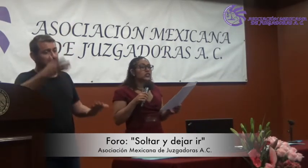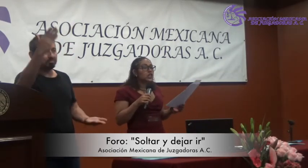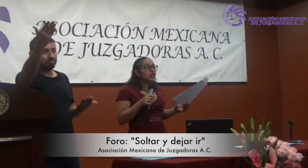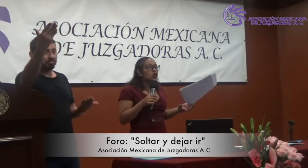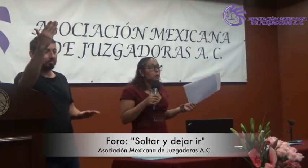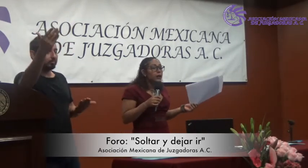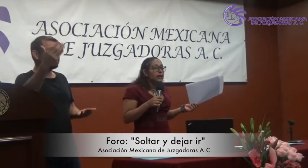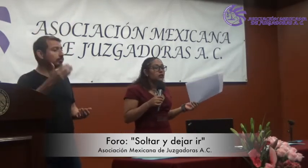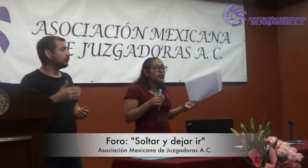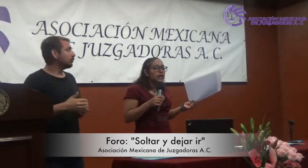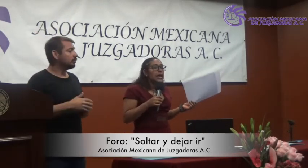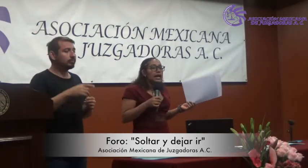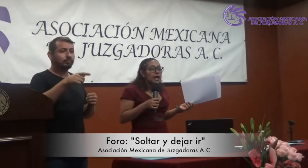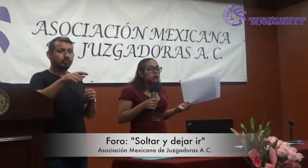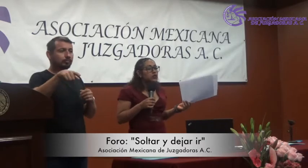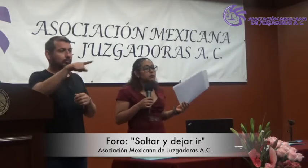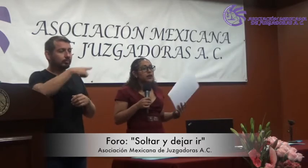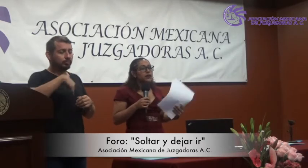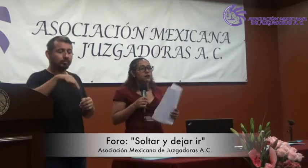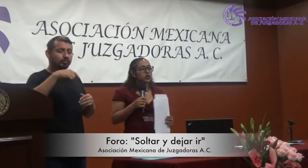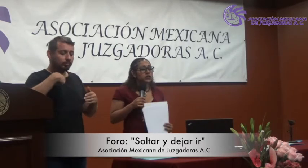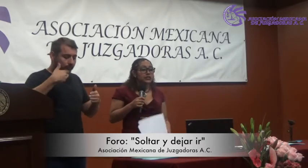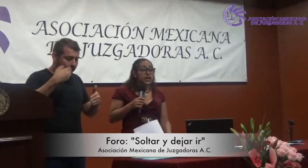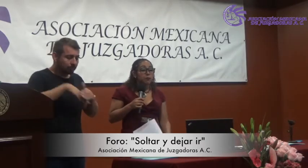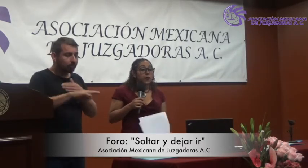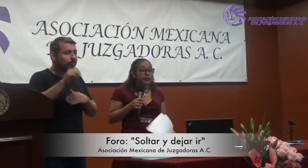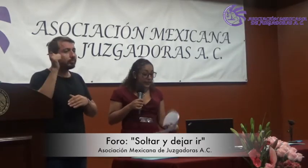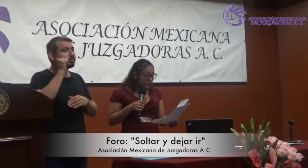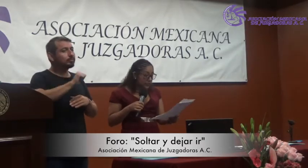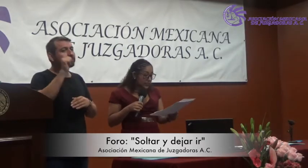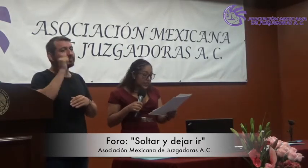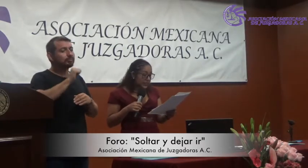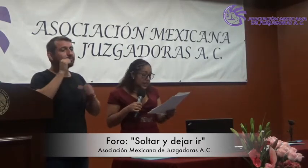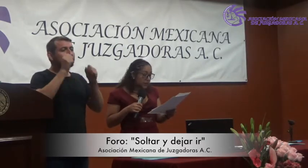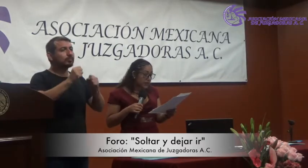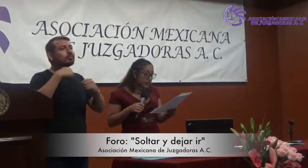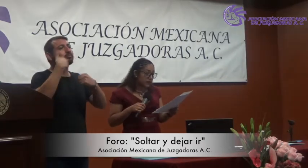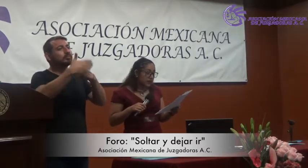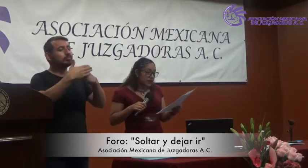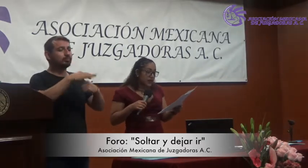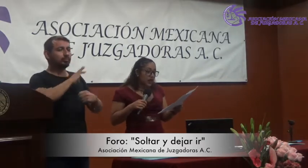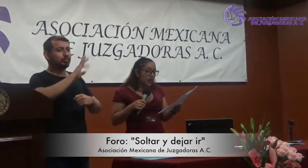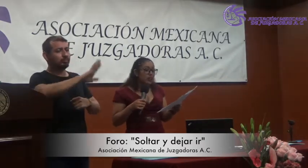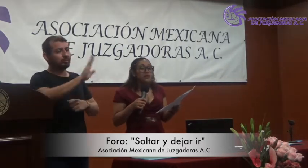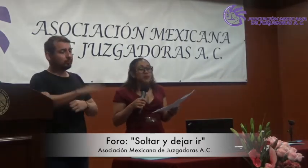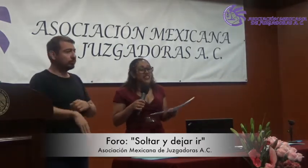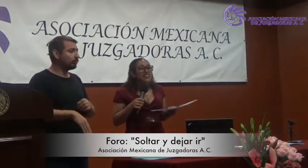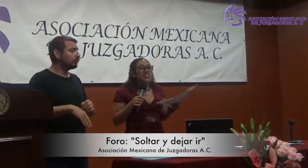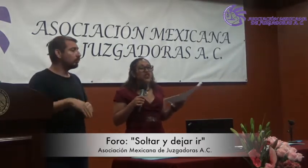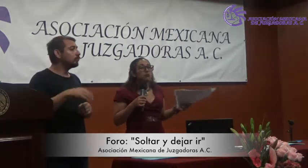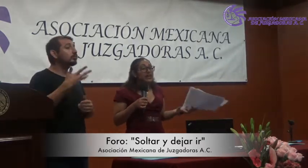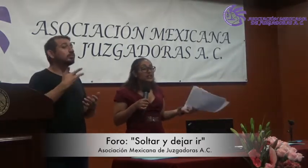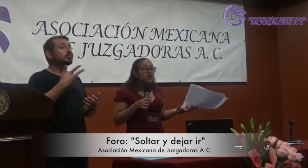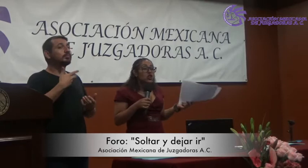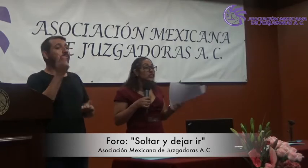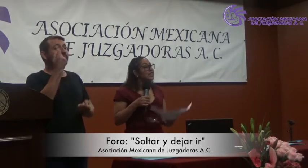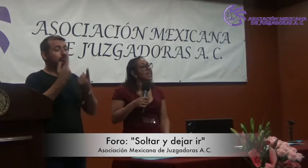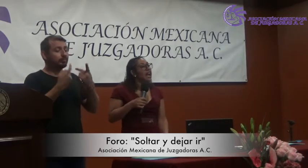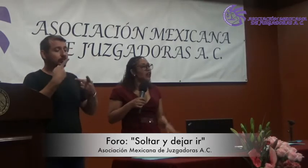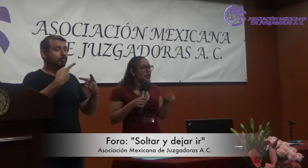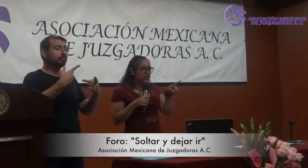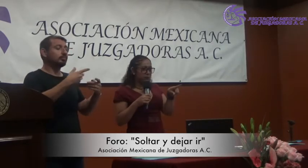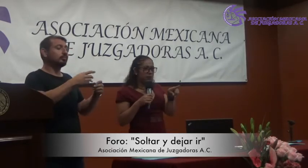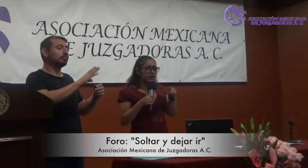Es un ciclo completo en el que ganamos y perdemos siempre, de eso se trata la vida. Algunas pérdidas son más